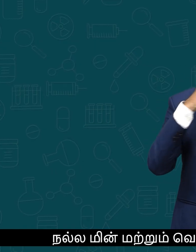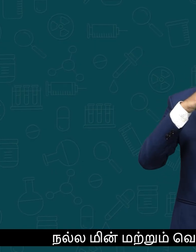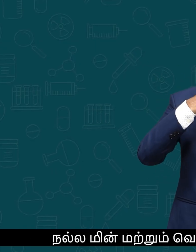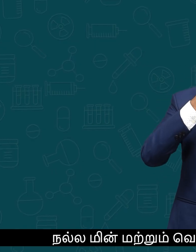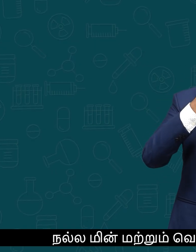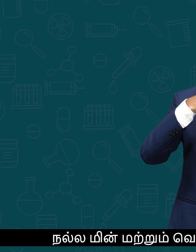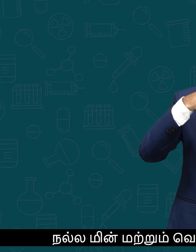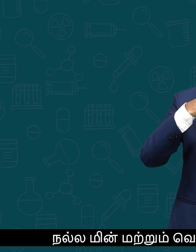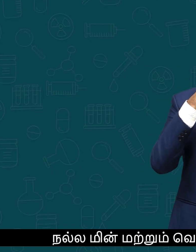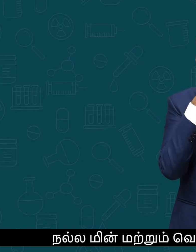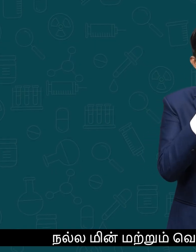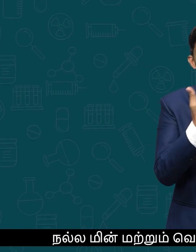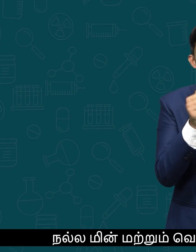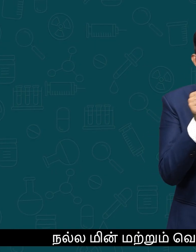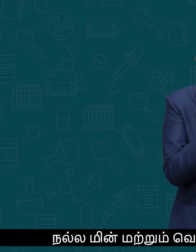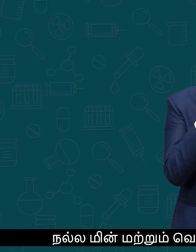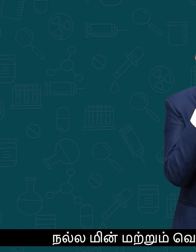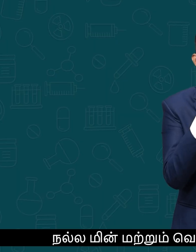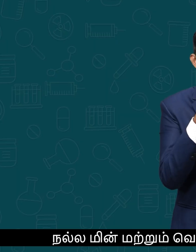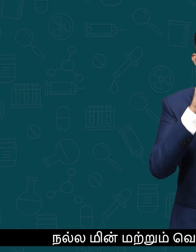வெப்ப கடத்து திறனுடன் இருக்கும்.